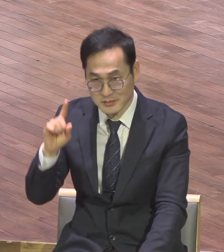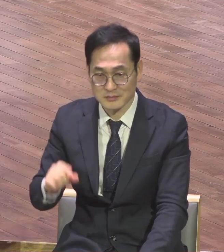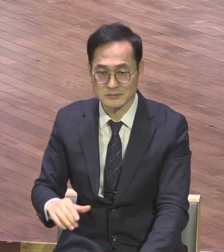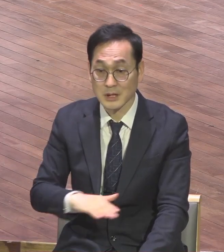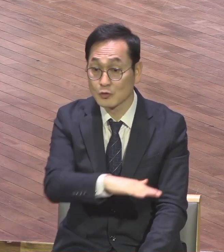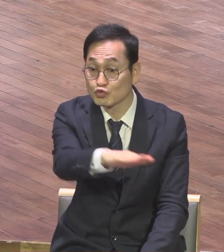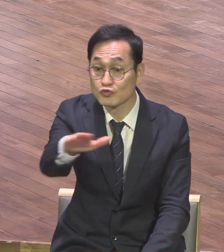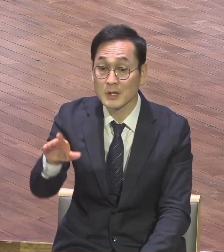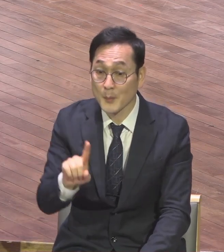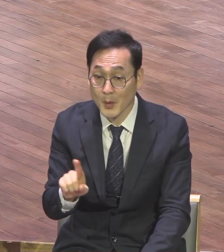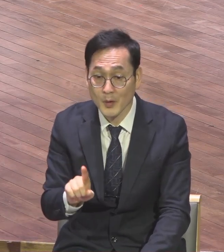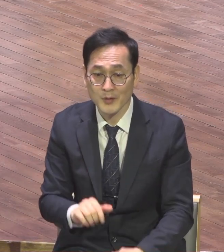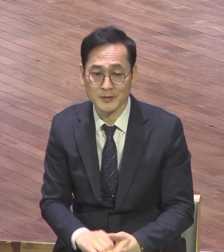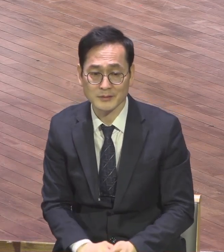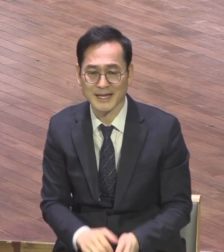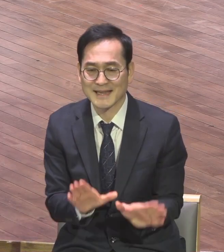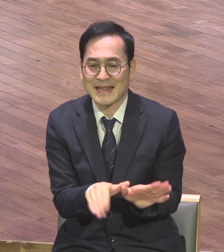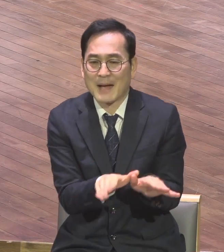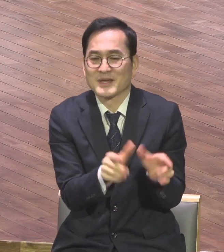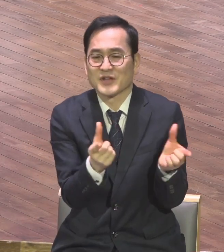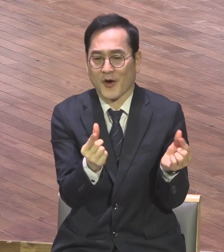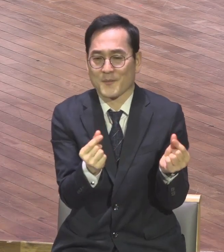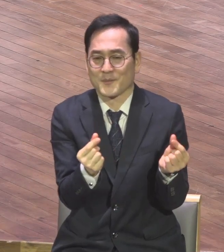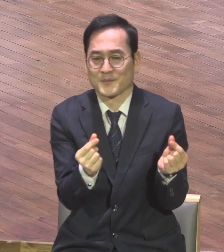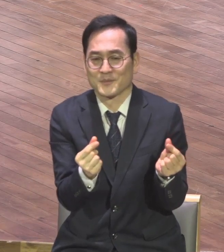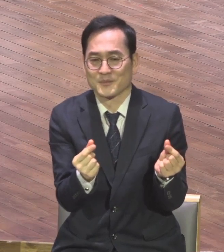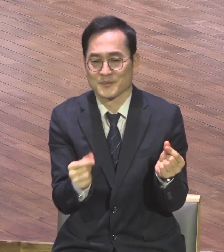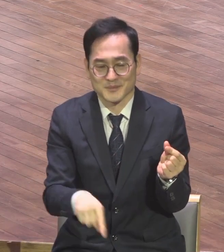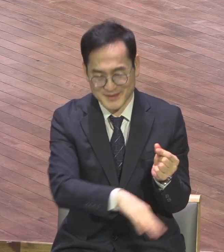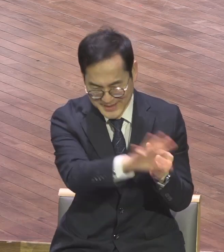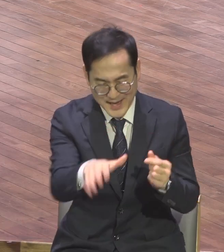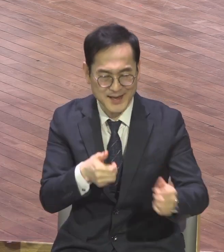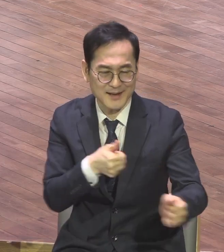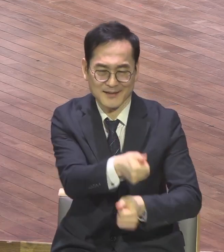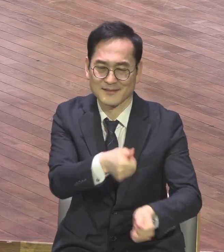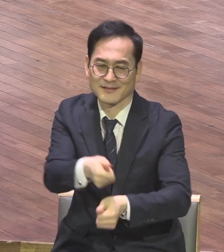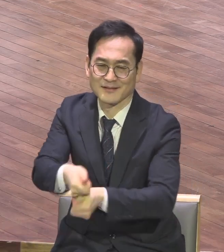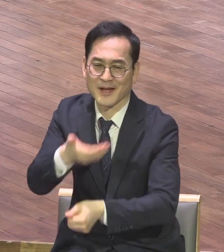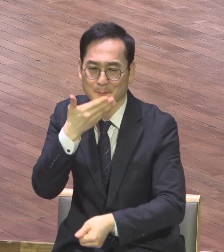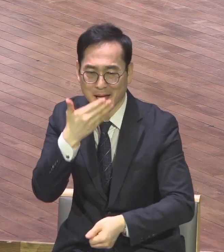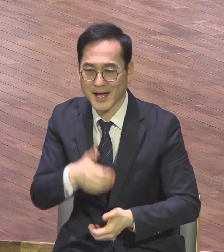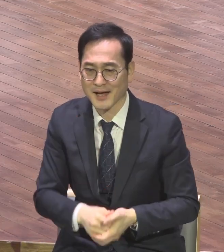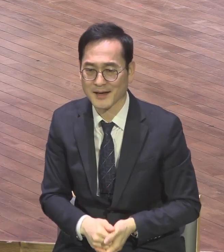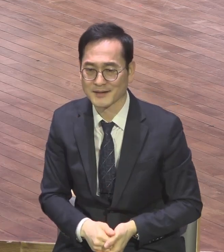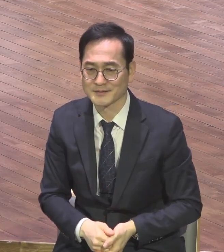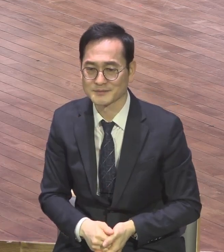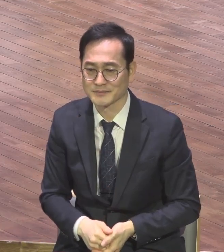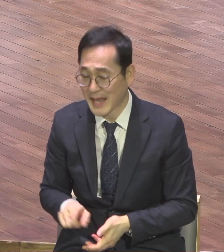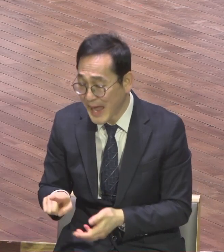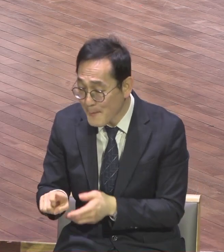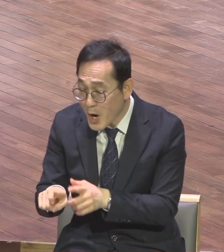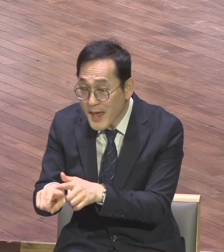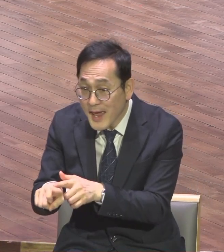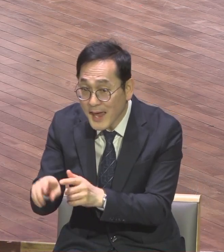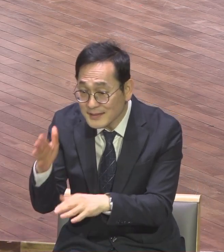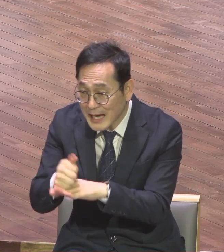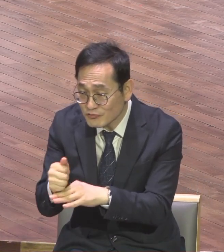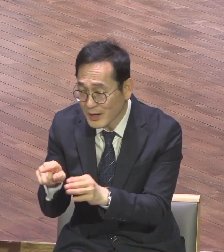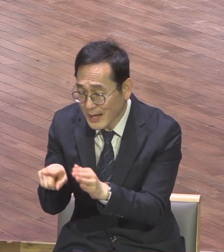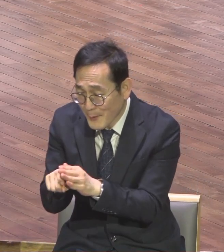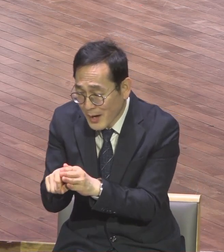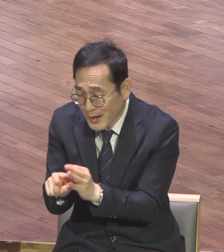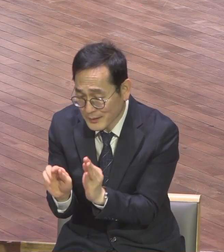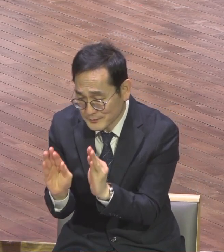우리는 이제 나비 의식을 가지고 사시기 바랍니다. 에블레의 부활이 나비잖아요. 이